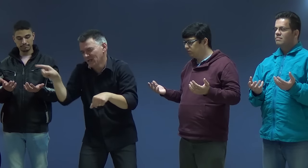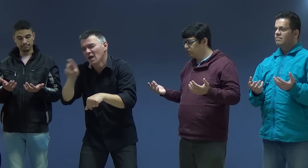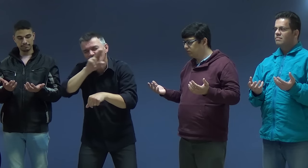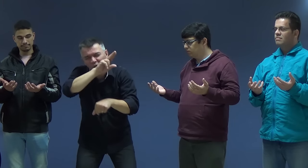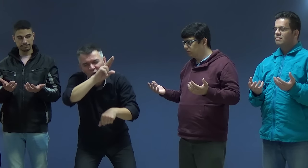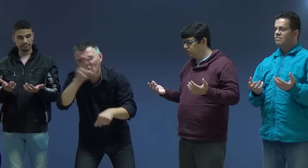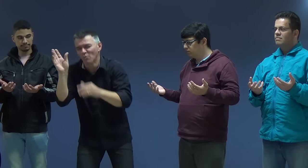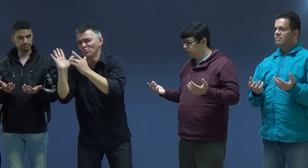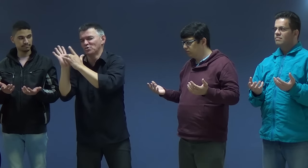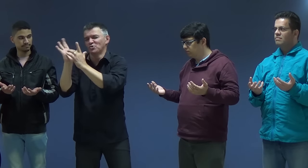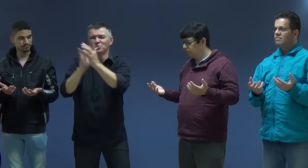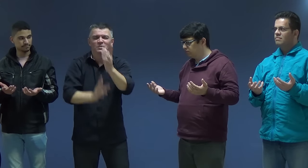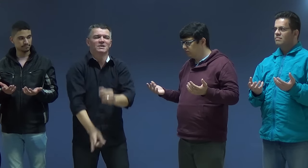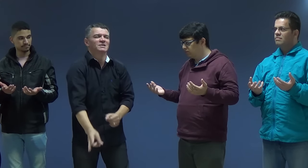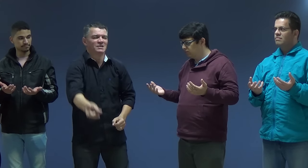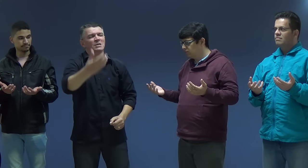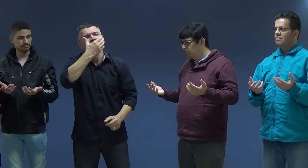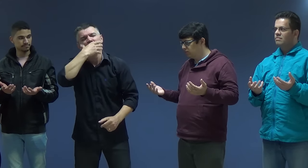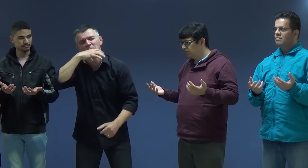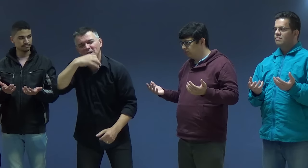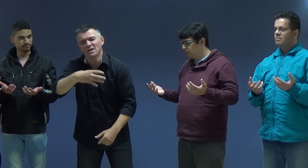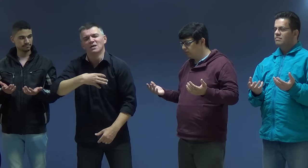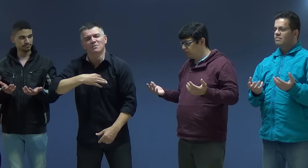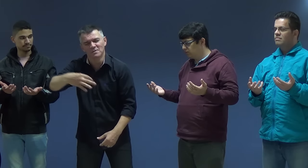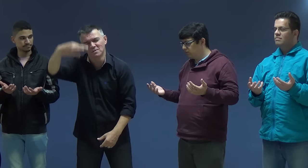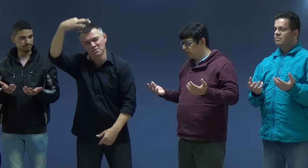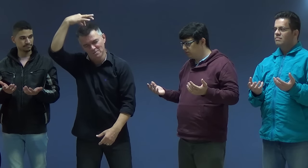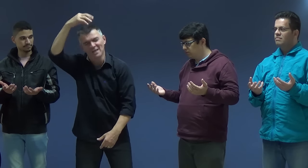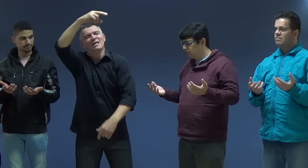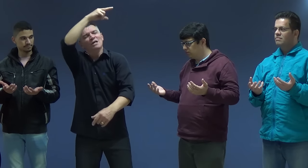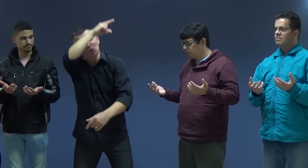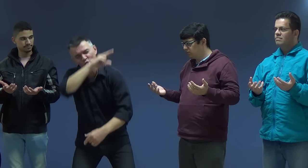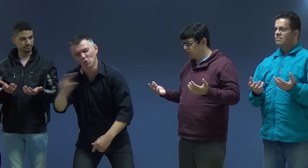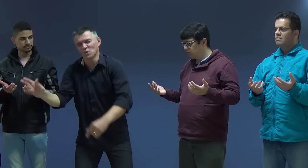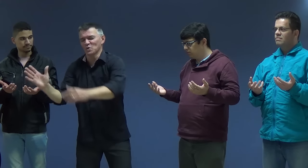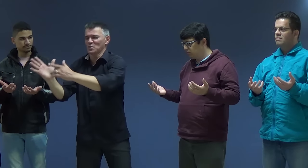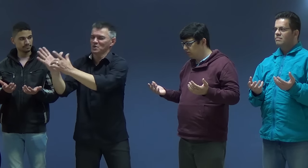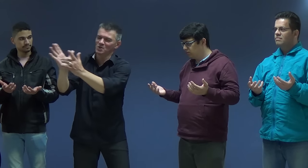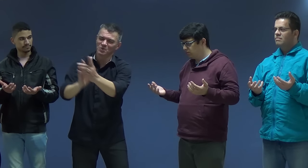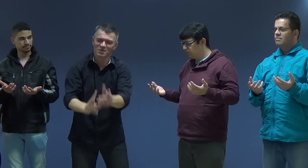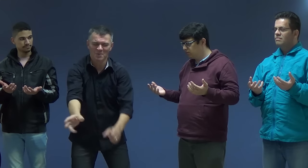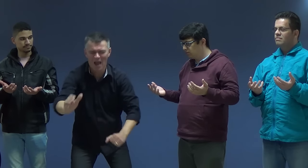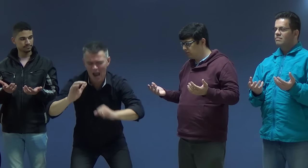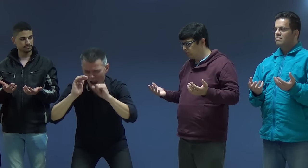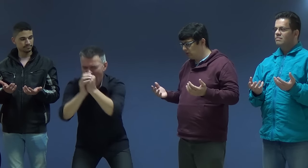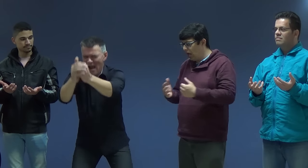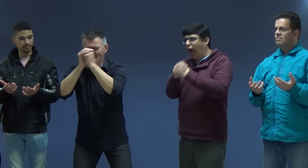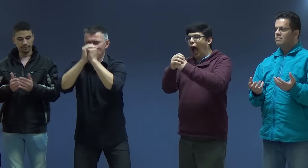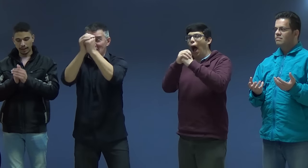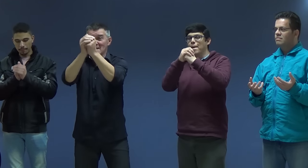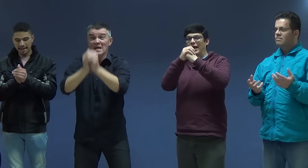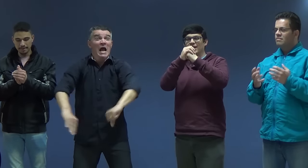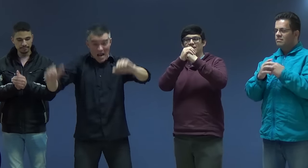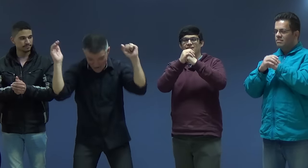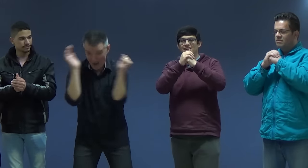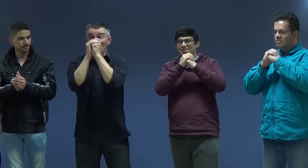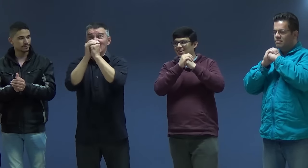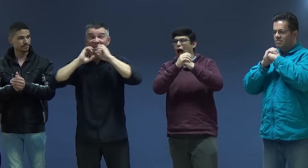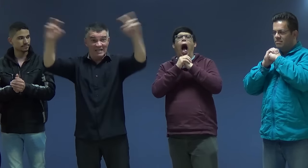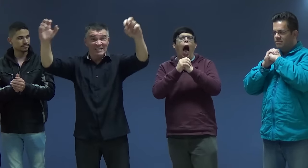Senhor cuide de todos, em nome de Jesus, para sempre. Né? Do Pai, do Filho e do Espírito Santo. Amém.